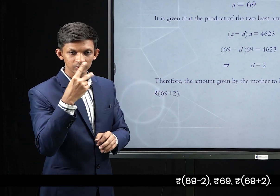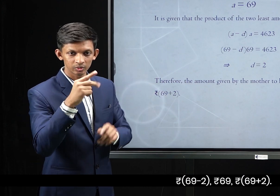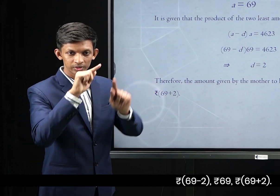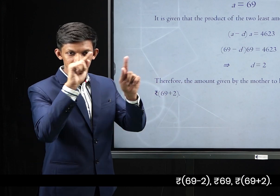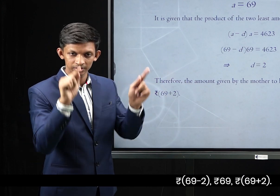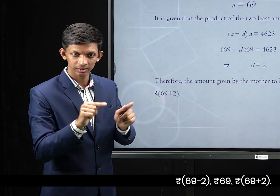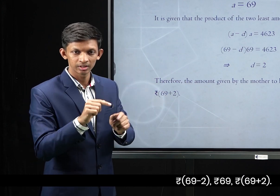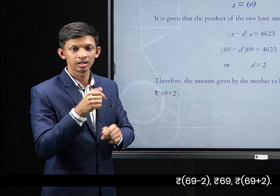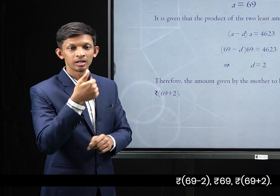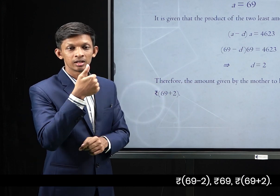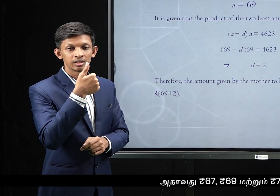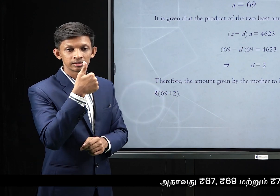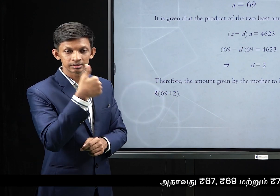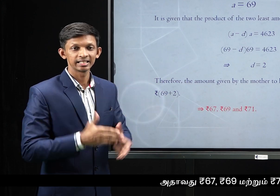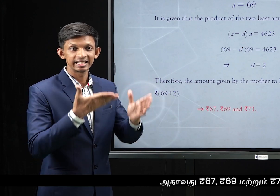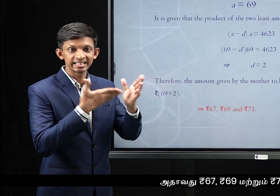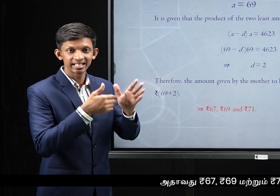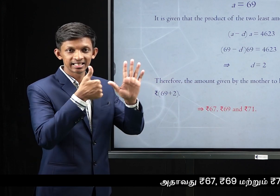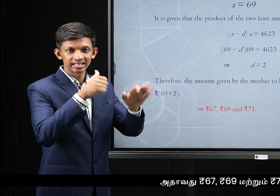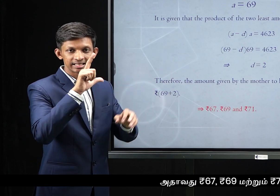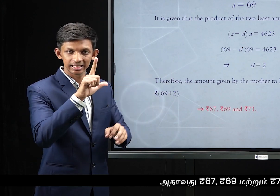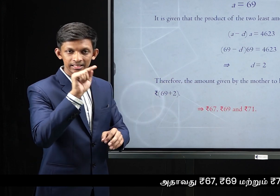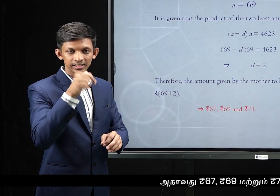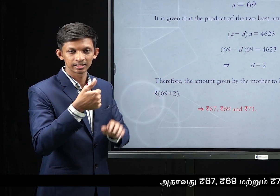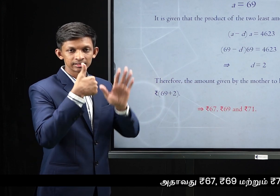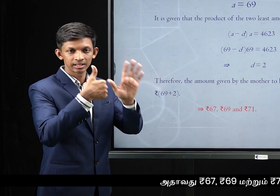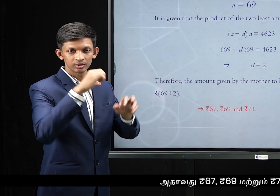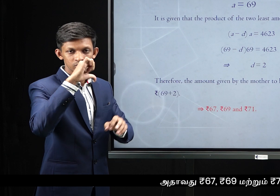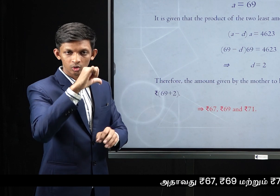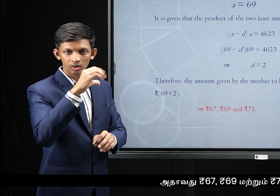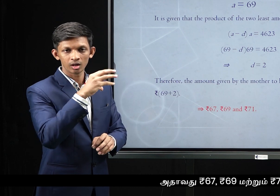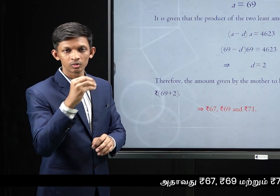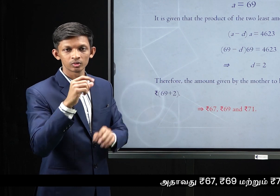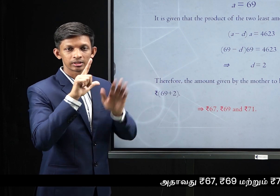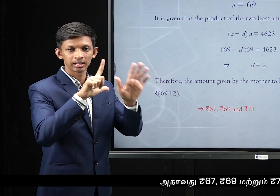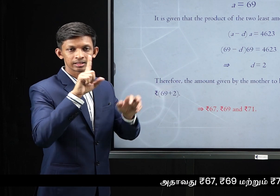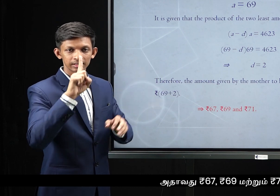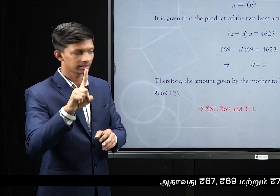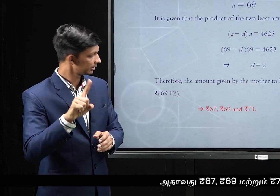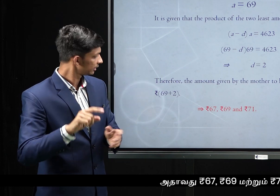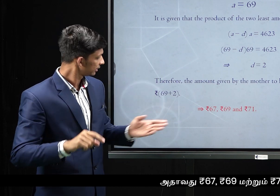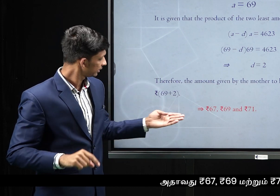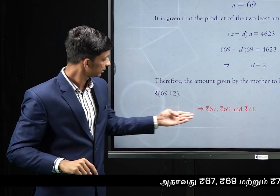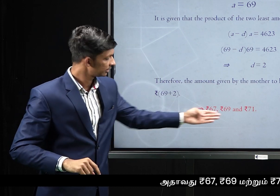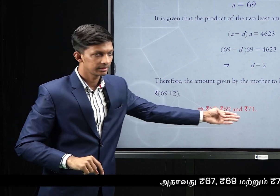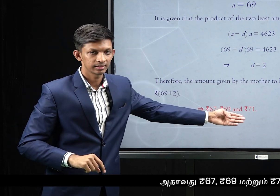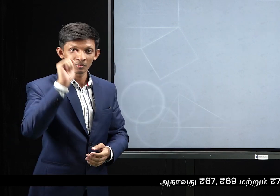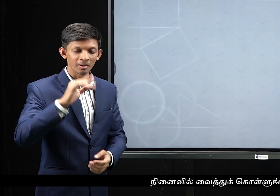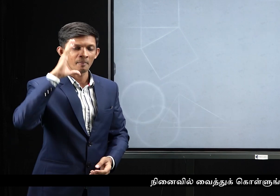69 கூட்டல் 2 அதாவது ரூபாய் 67, ரூபாய் 69 மற்றும் ரூபாய் 71.